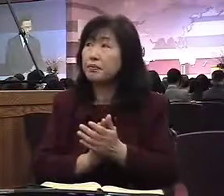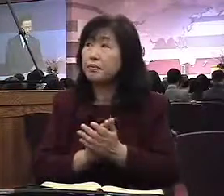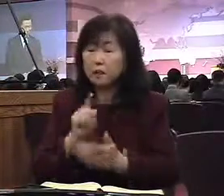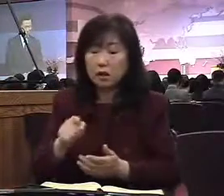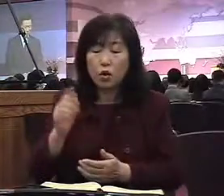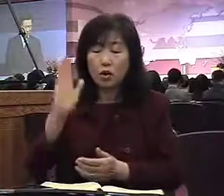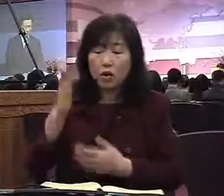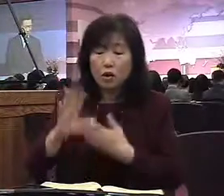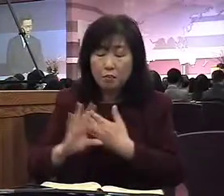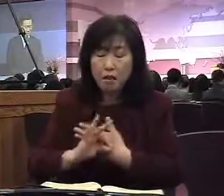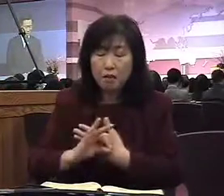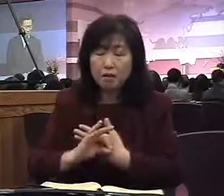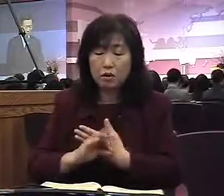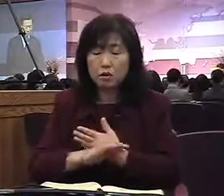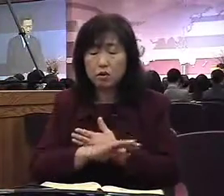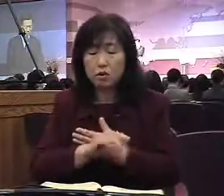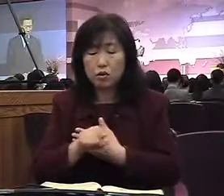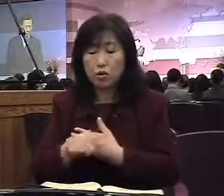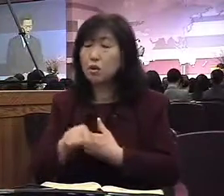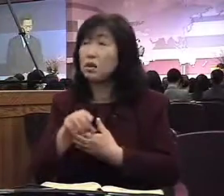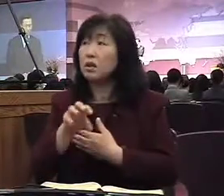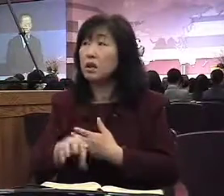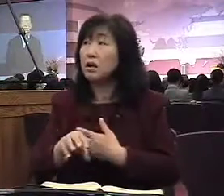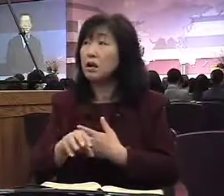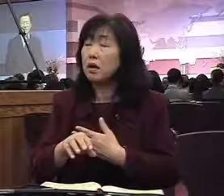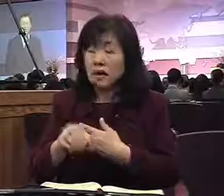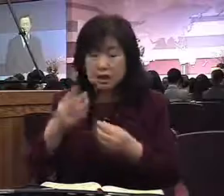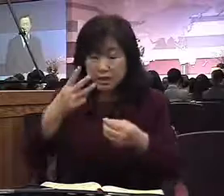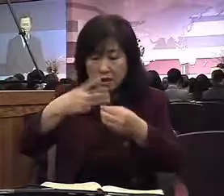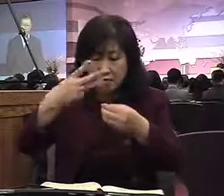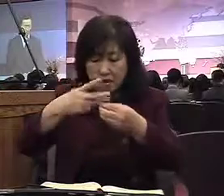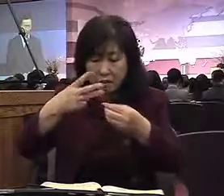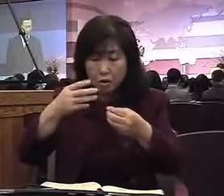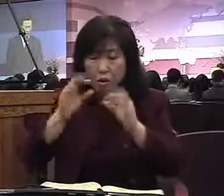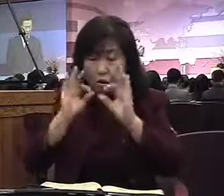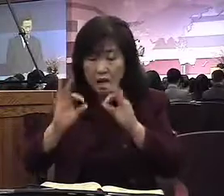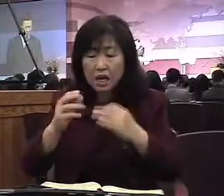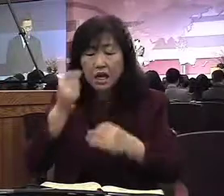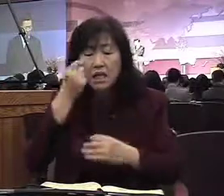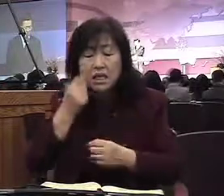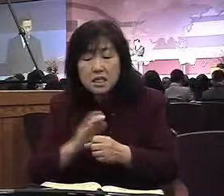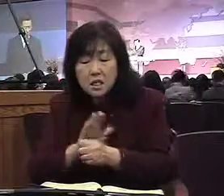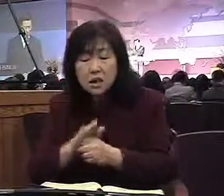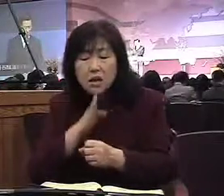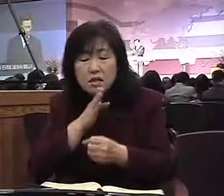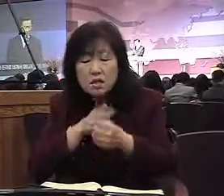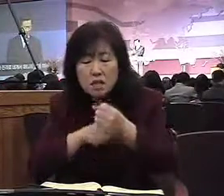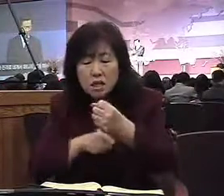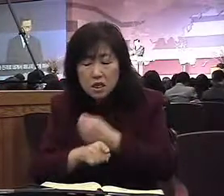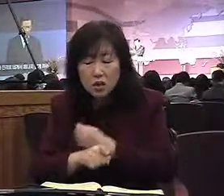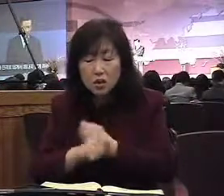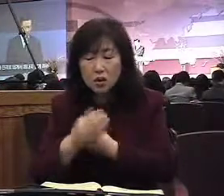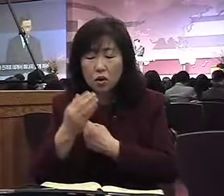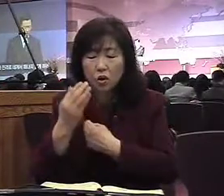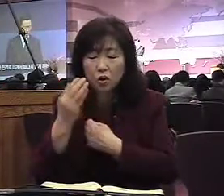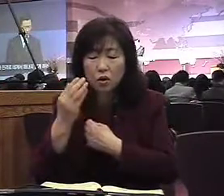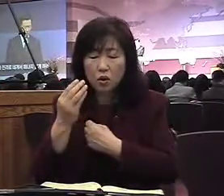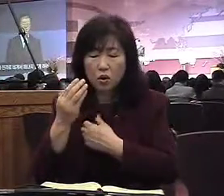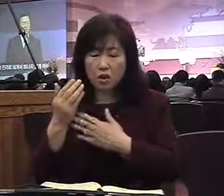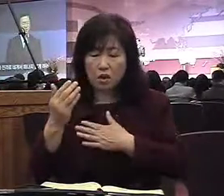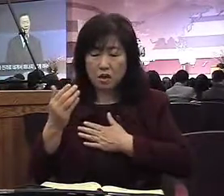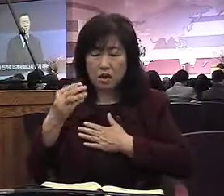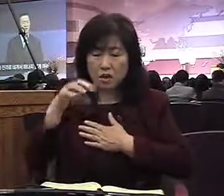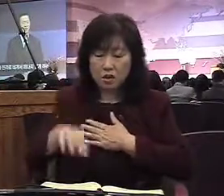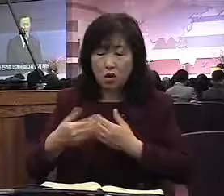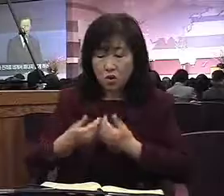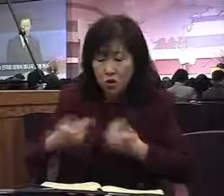그렇게 되려면 여기에 3절 말씀을 보세요. 인자와 진리로 내게서 떠나지 않게 하라.